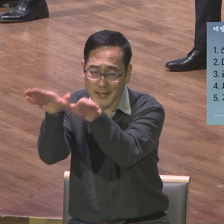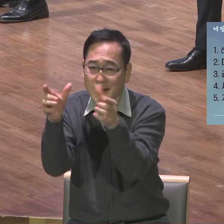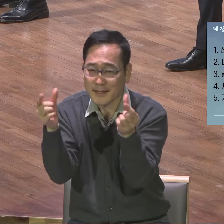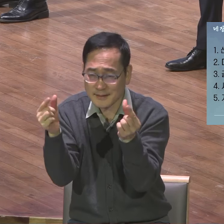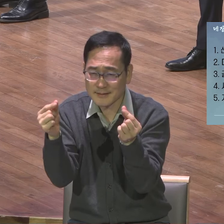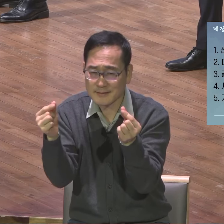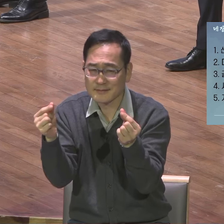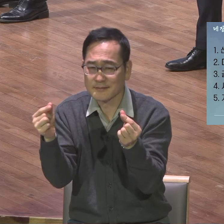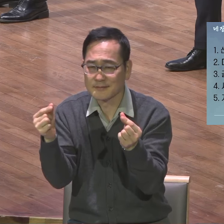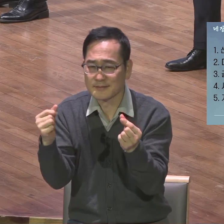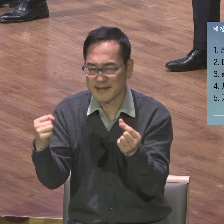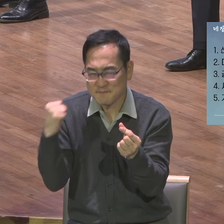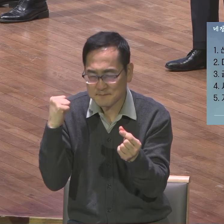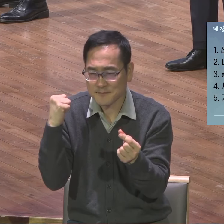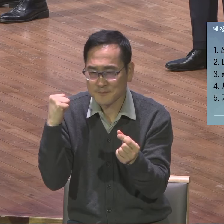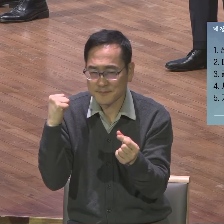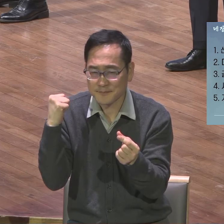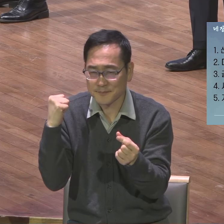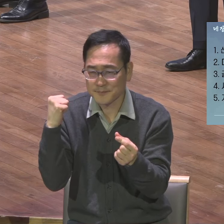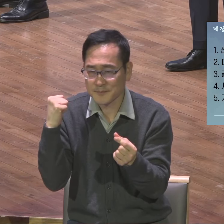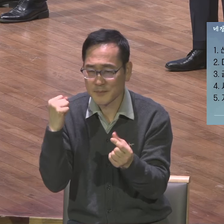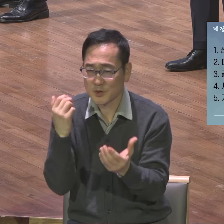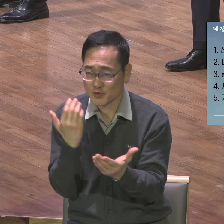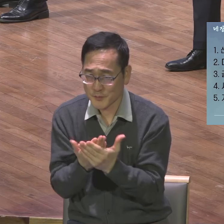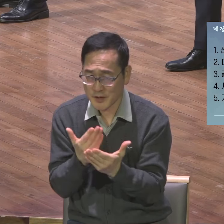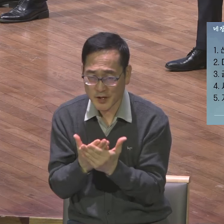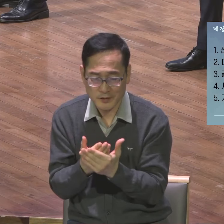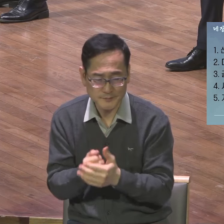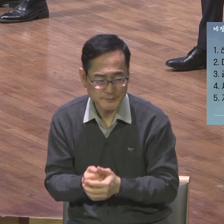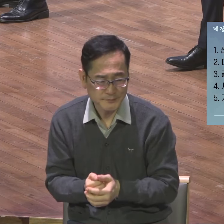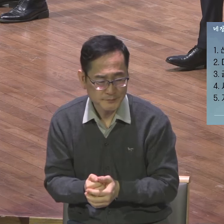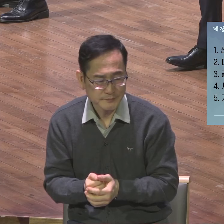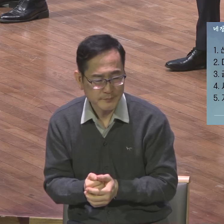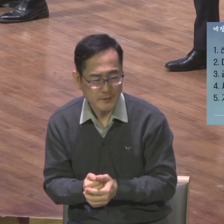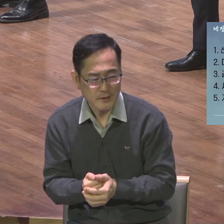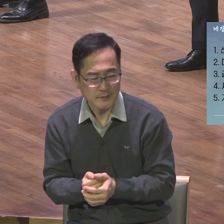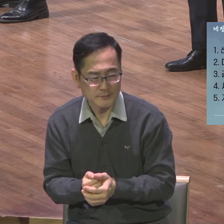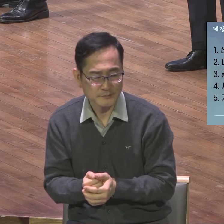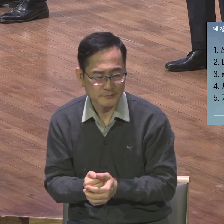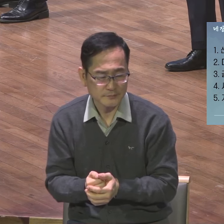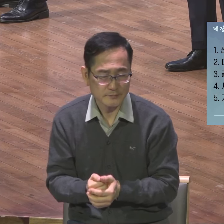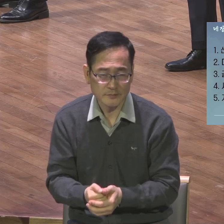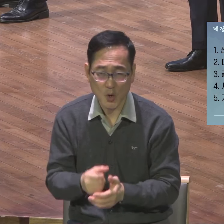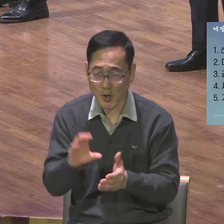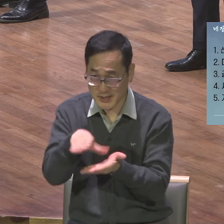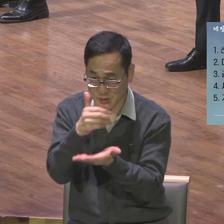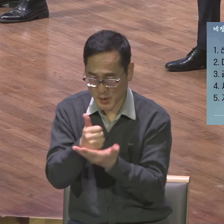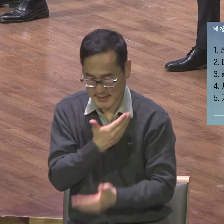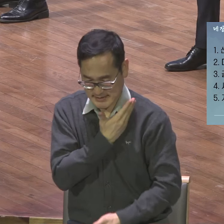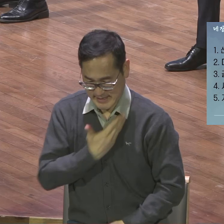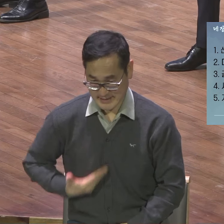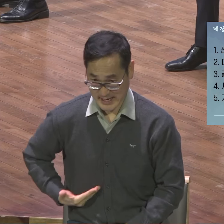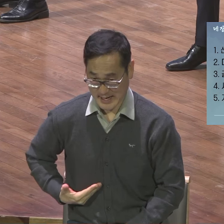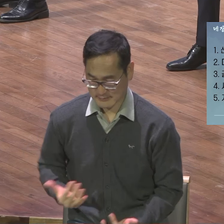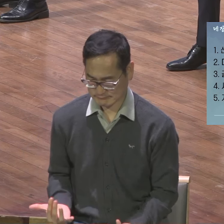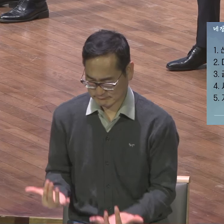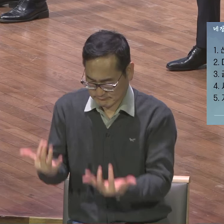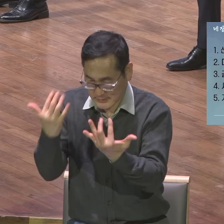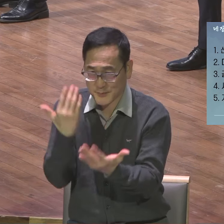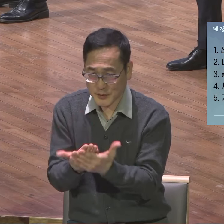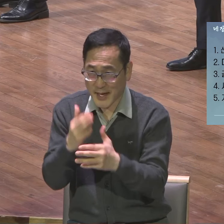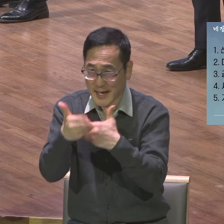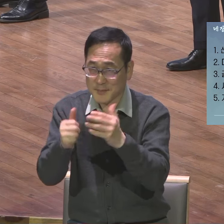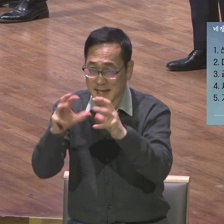부족함이 없는 새 힘을 더하여 주시옵소서. 선교사님 계신 그곳에 그리스도의 제자가 일어나게 하옵소서. 하나님의 나라가 임하게